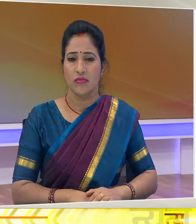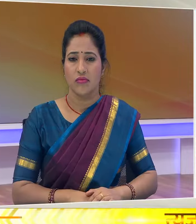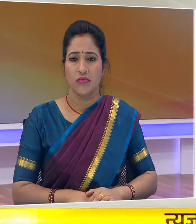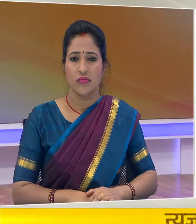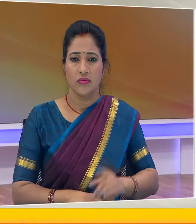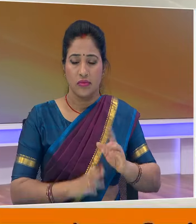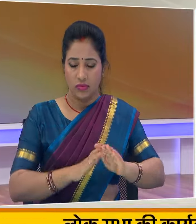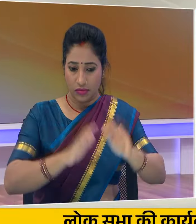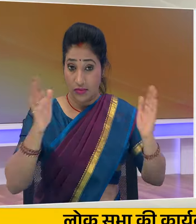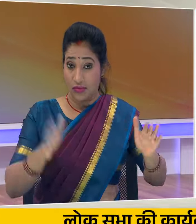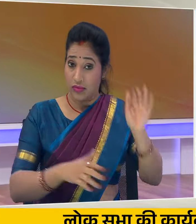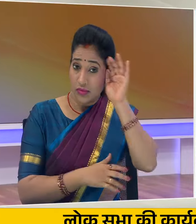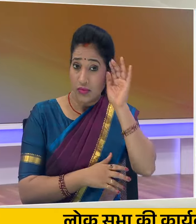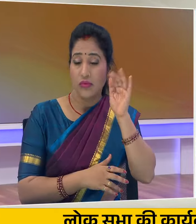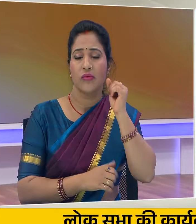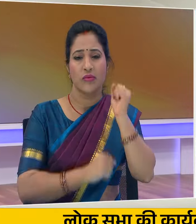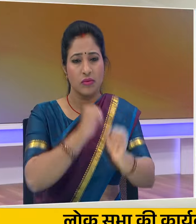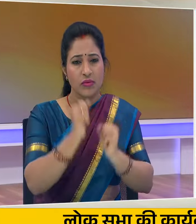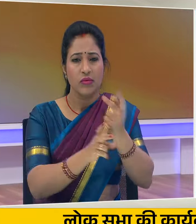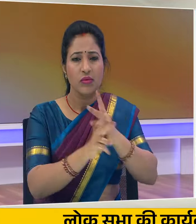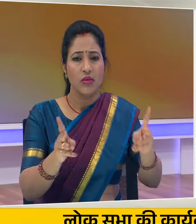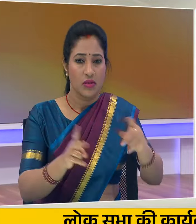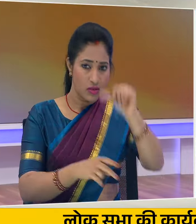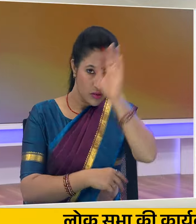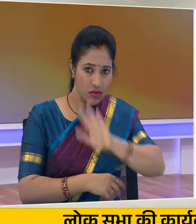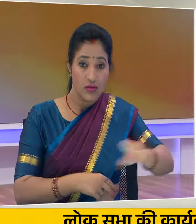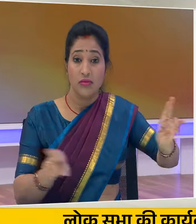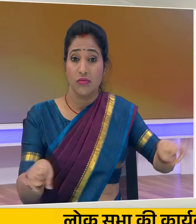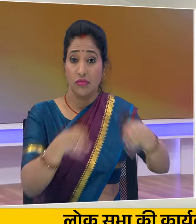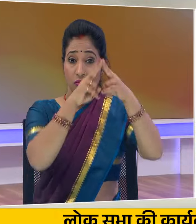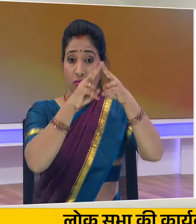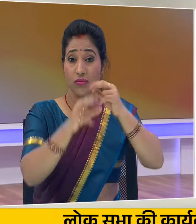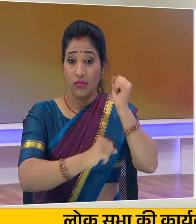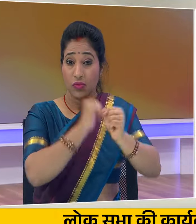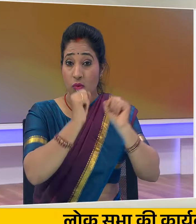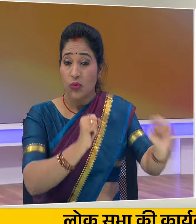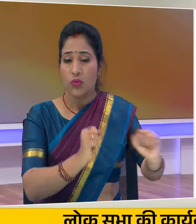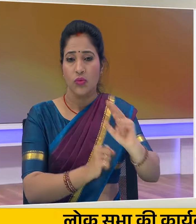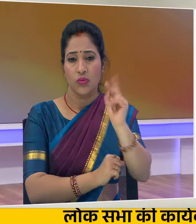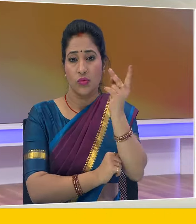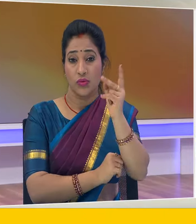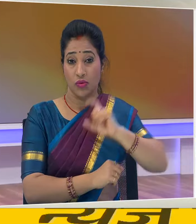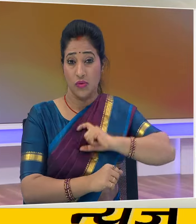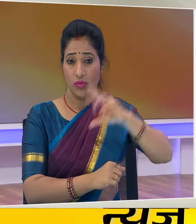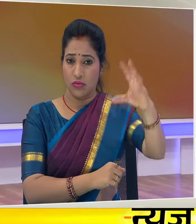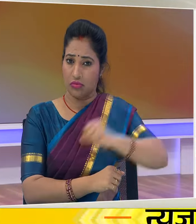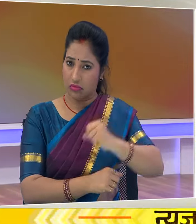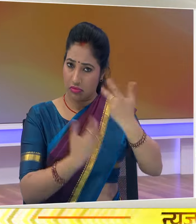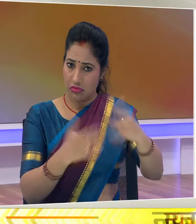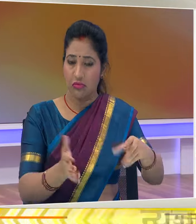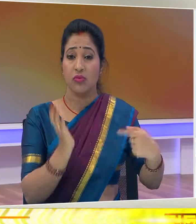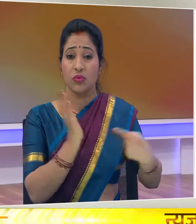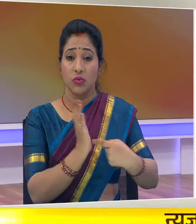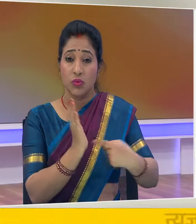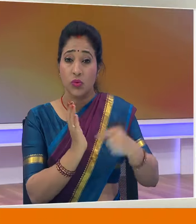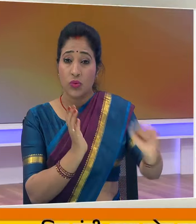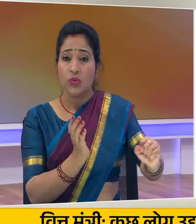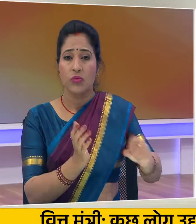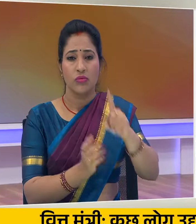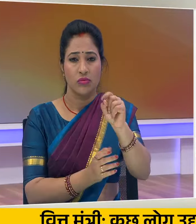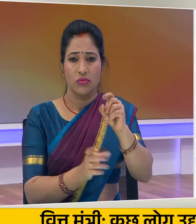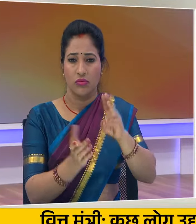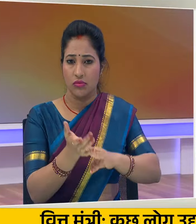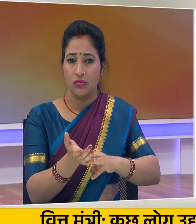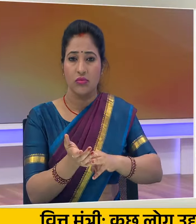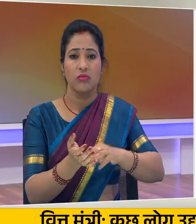एक बड़ी खबर खेल के मैदान से, भारत ने पेरिस ओलंपिक में दूसरा पदक जीत लिया है। मंगलवार को 10